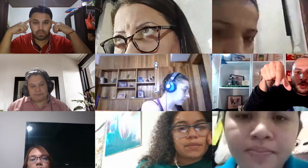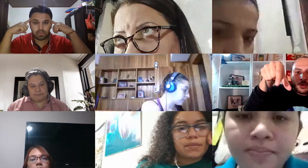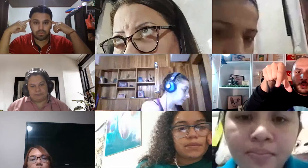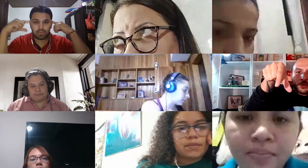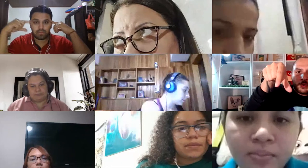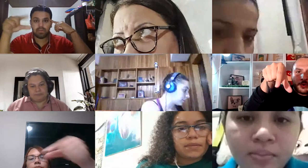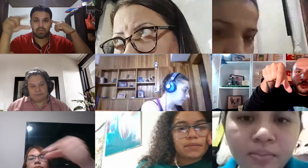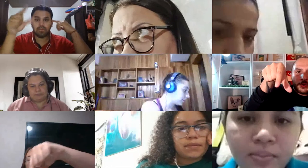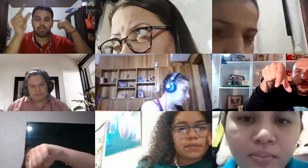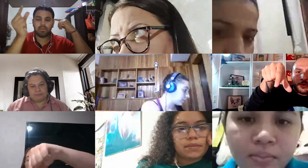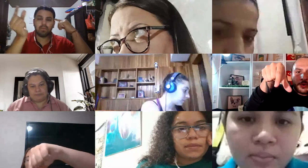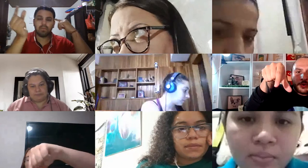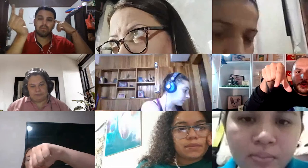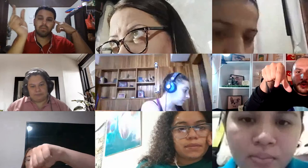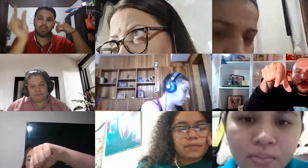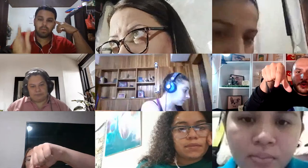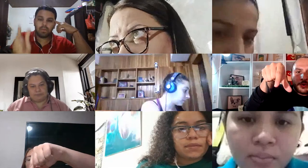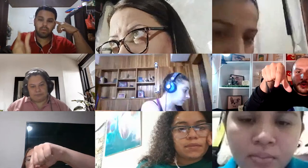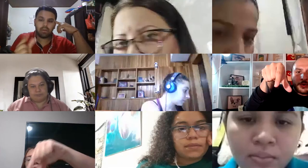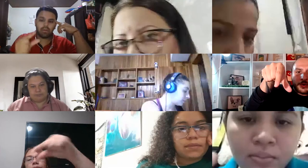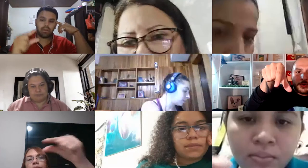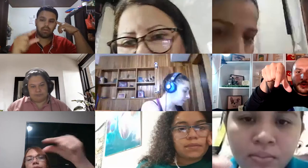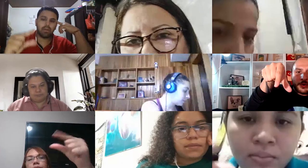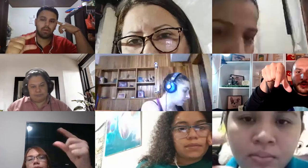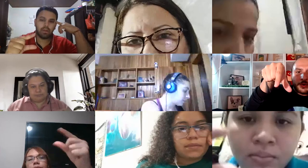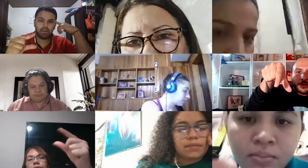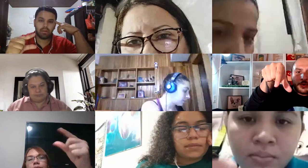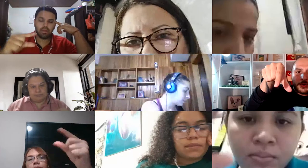U, K, P,